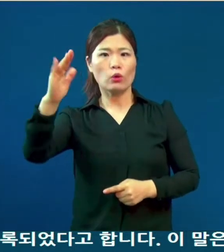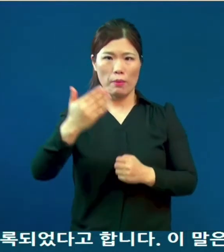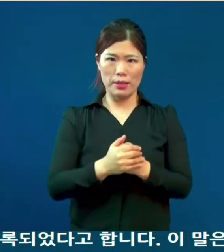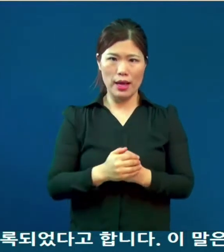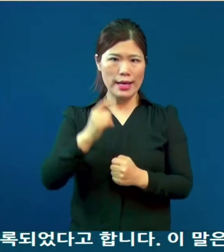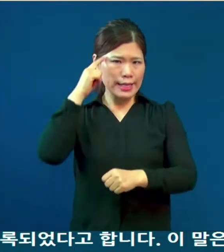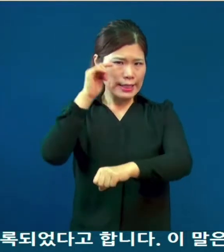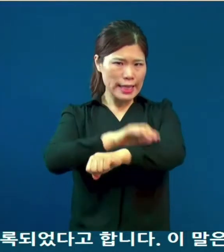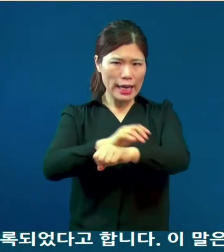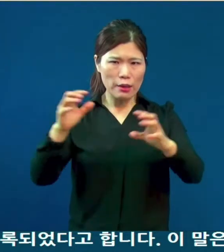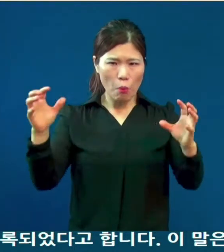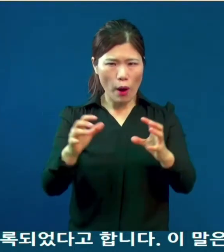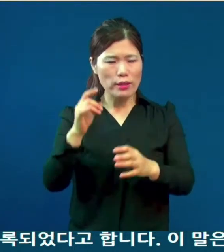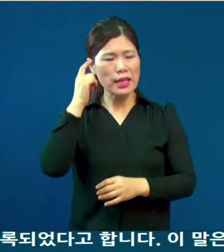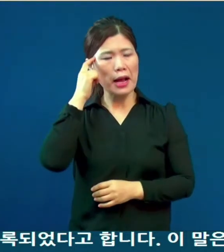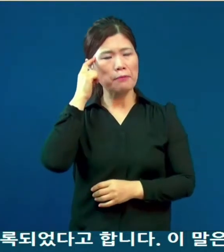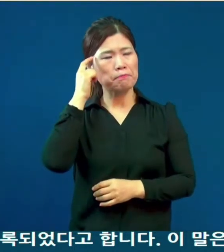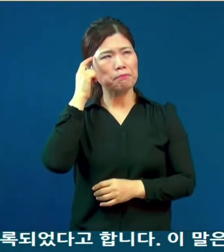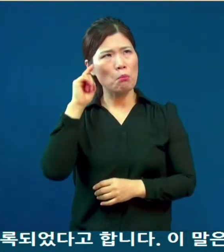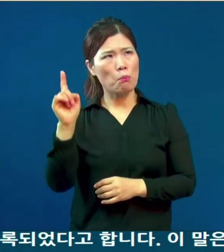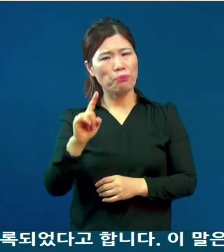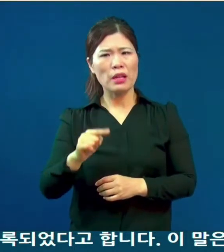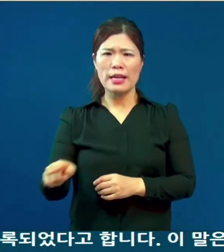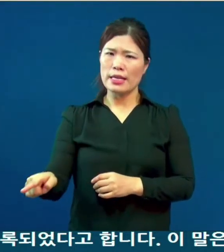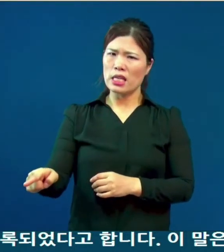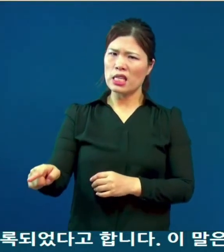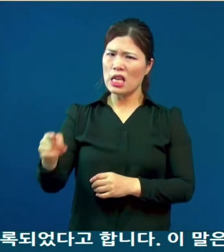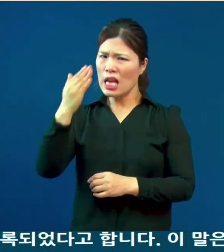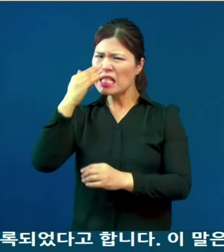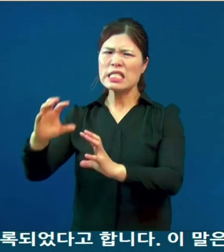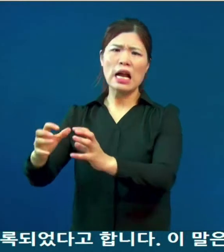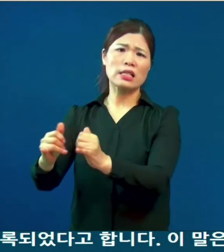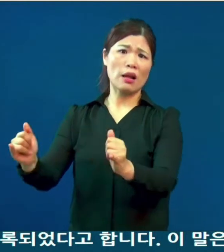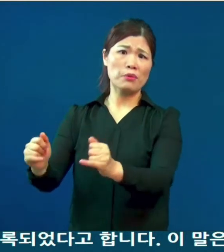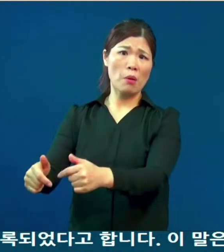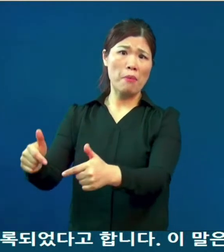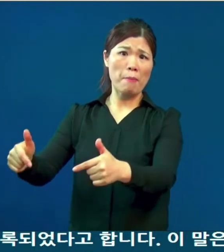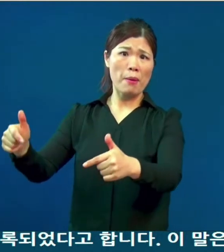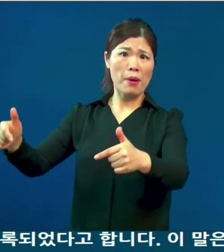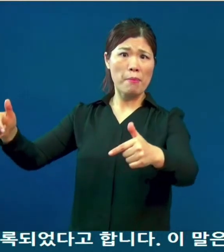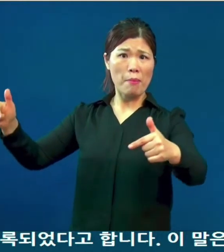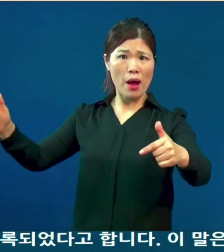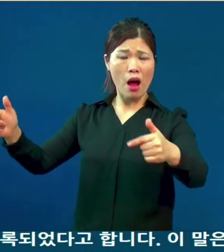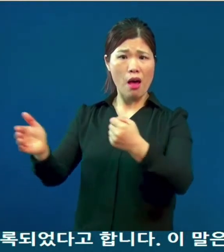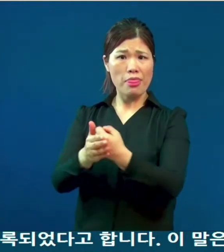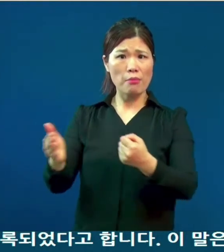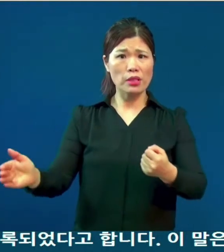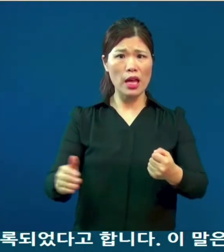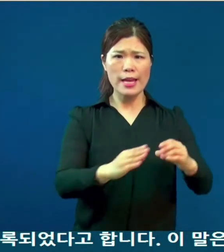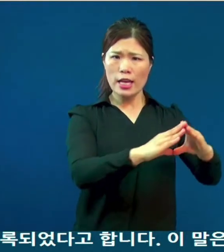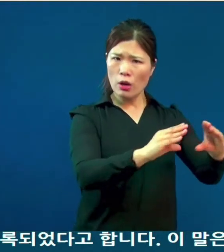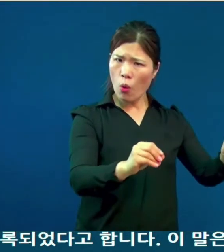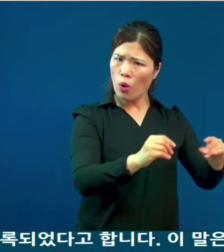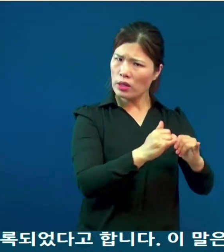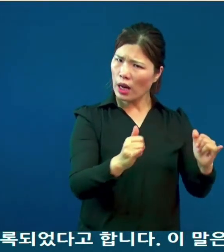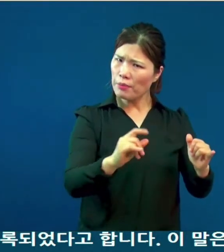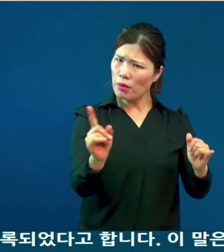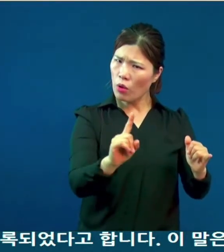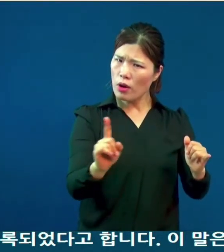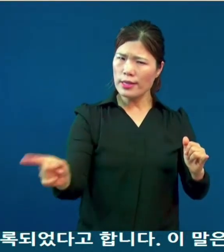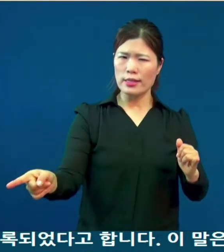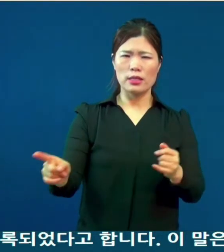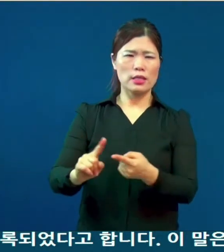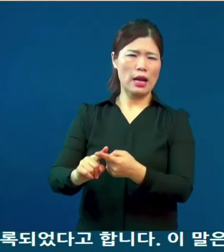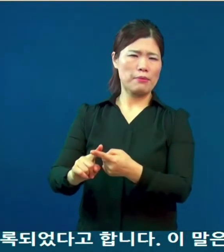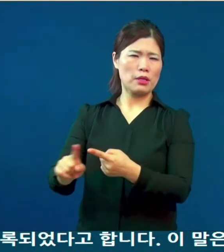모아 생각한 것, 그들이 앞으로 날로 불어가는 이스라엘을 다루기 위해 짜내었던 지혜로운 방법이